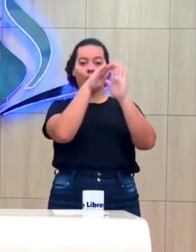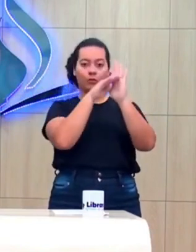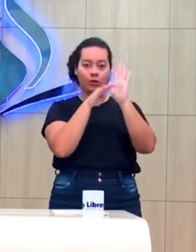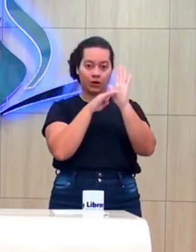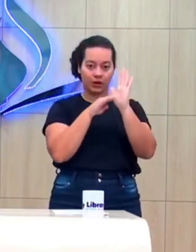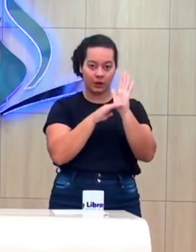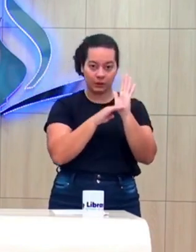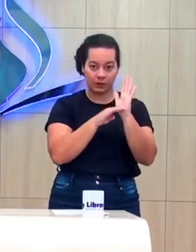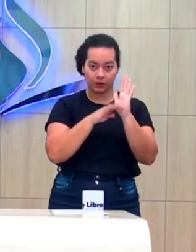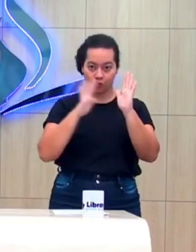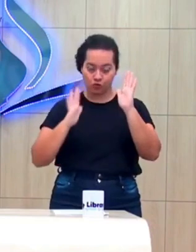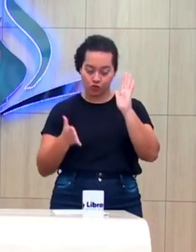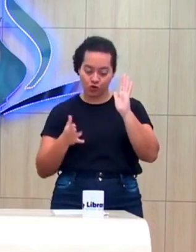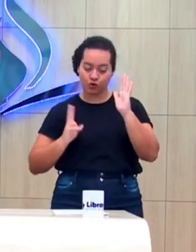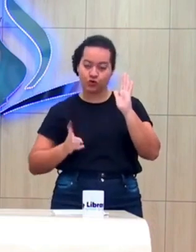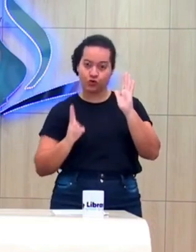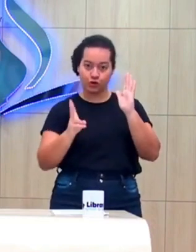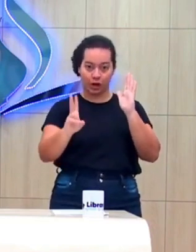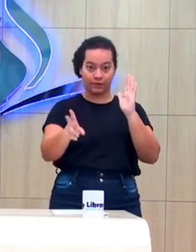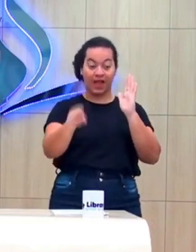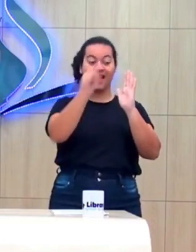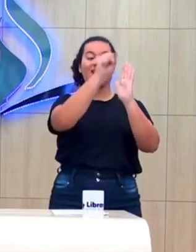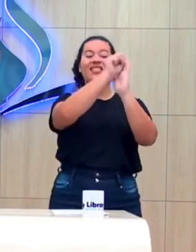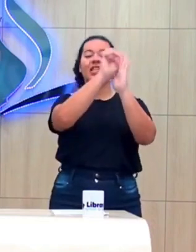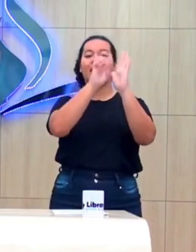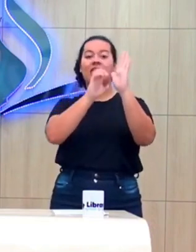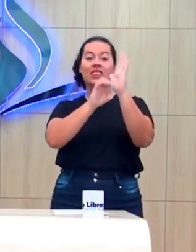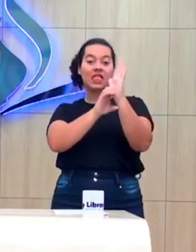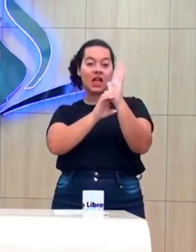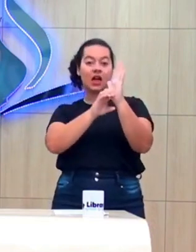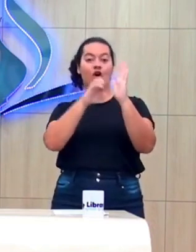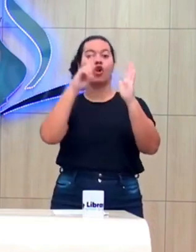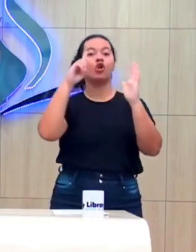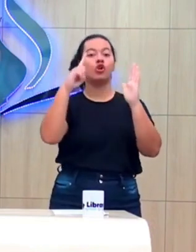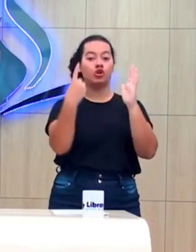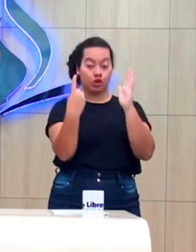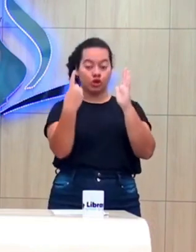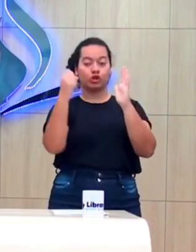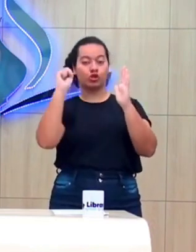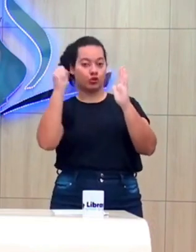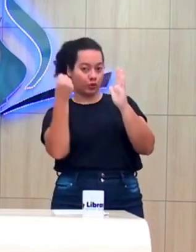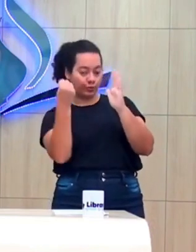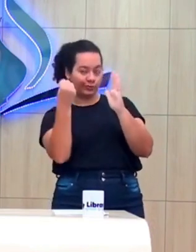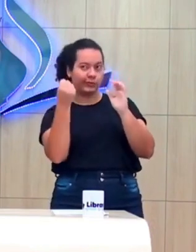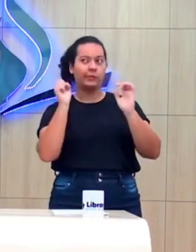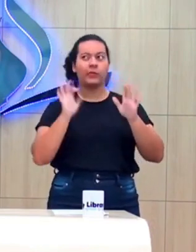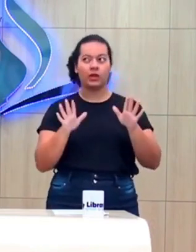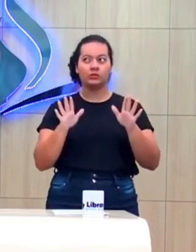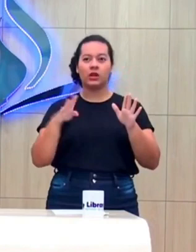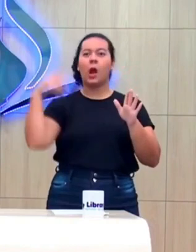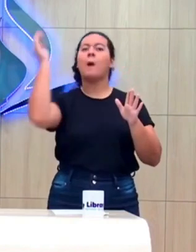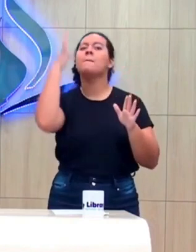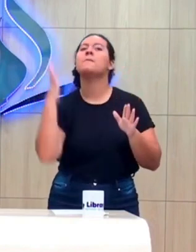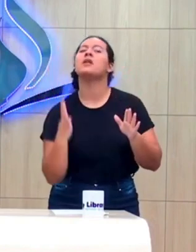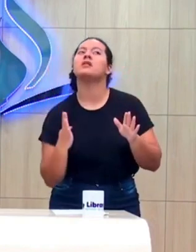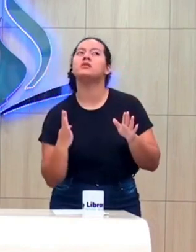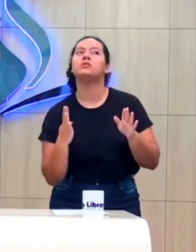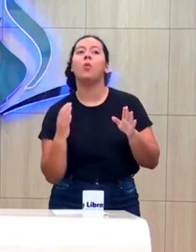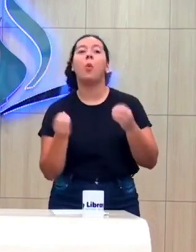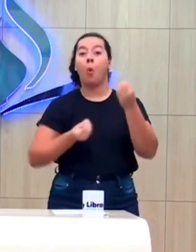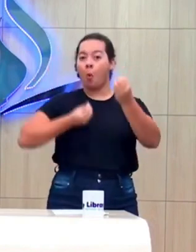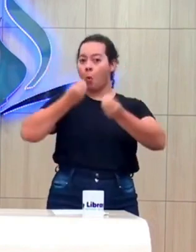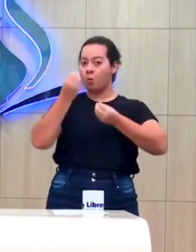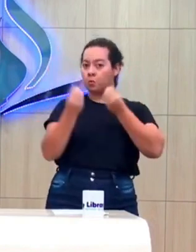dar continuidade, porque nós vamos falar como que aconteceu aqui no Brasil. Então,